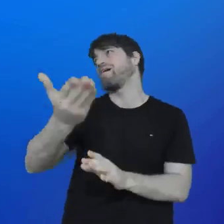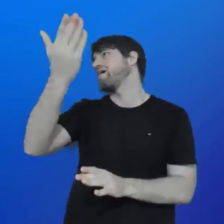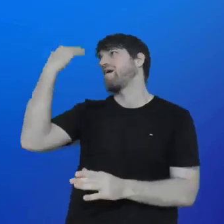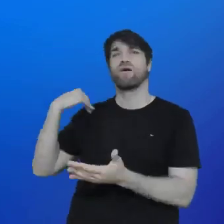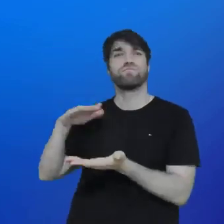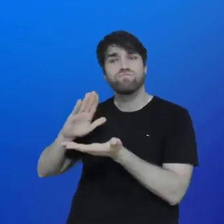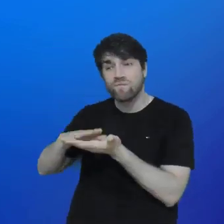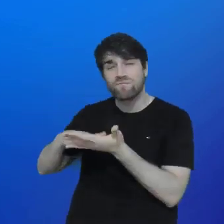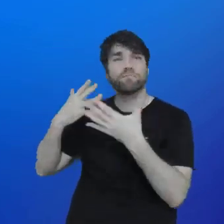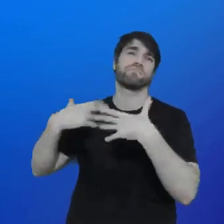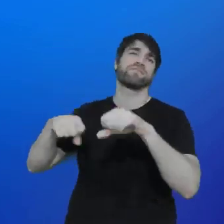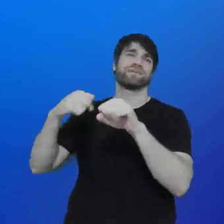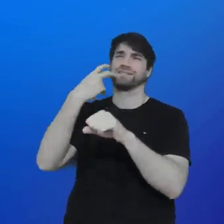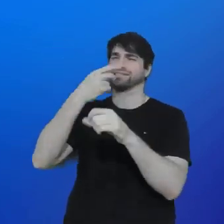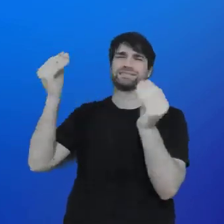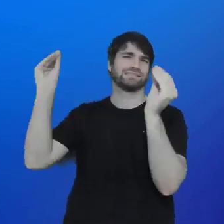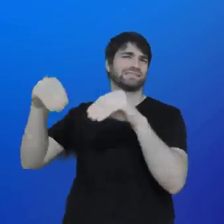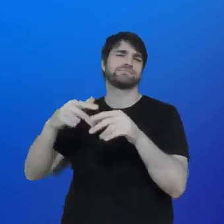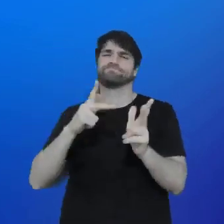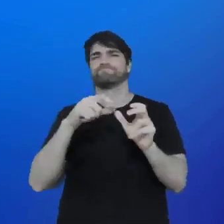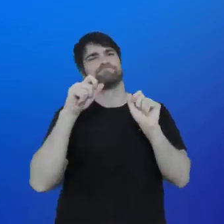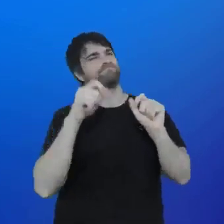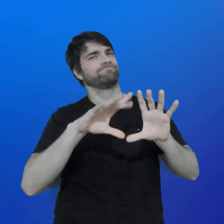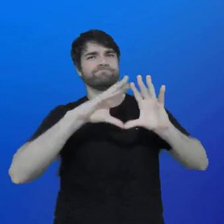mundial. Además, hay pruebas de que en el pasado la educación